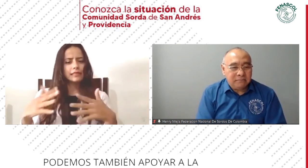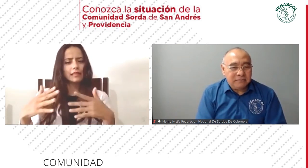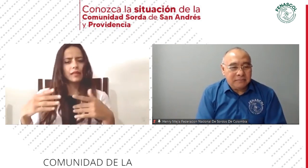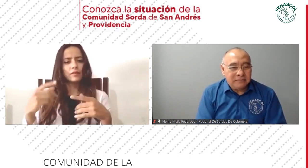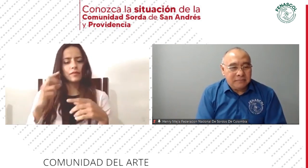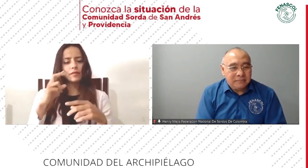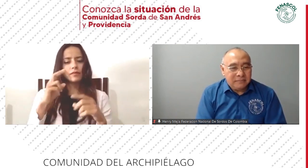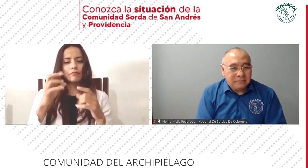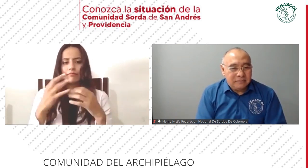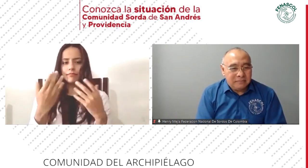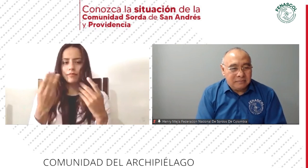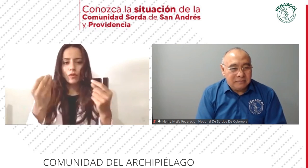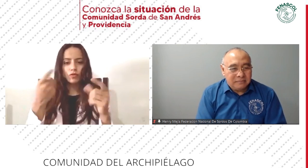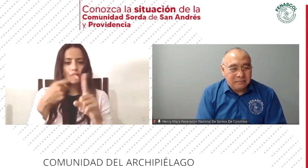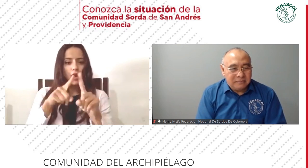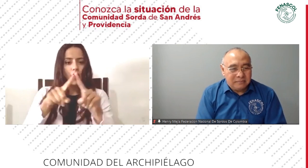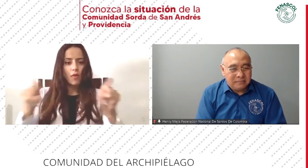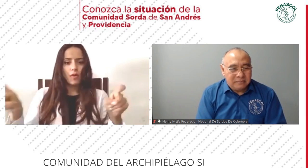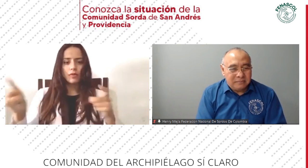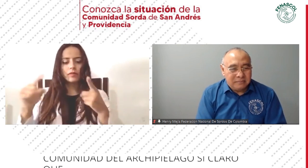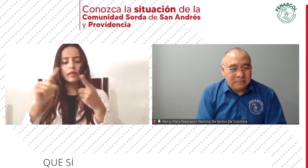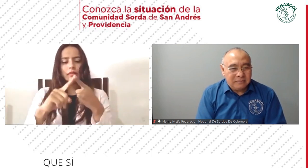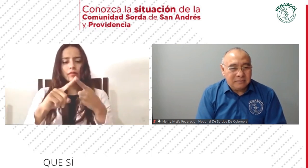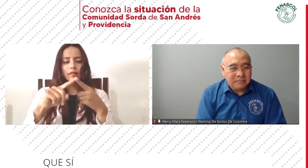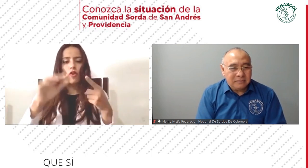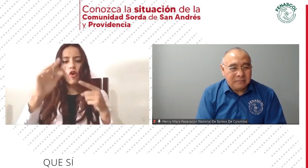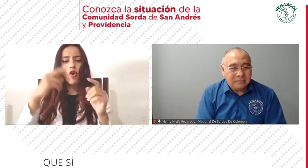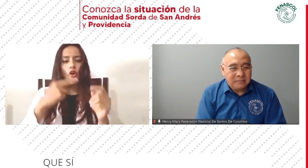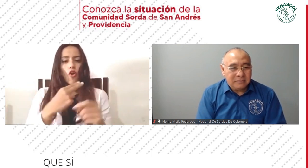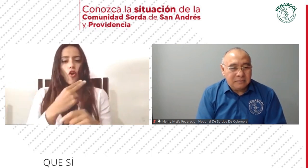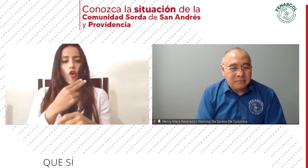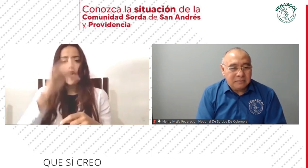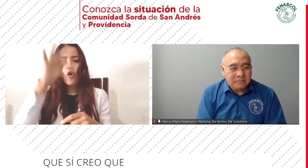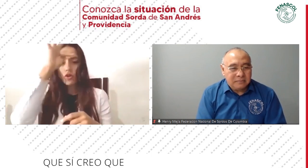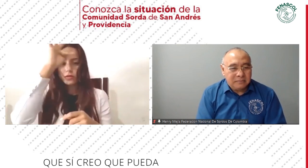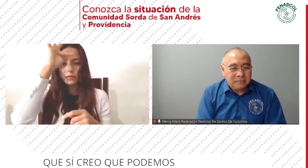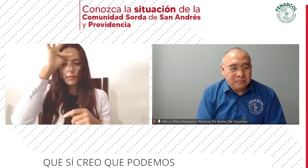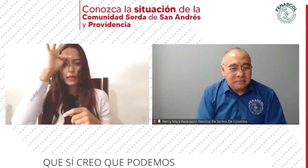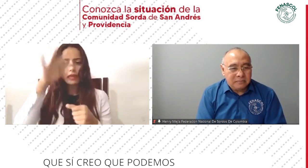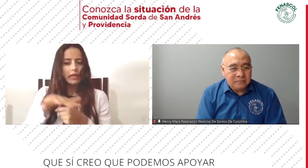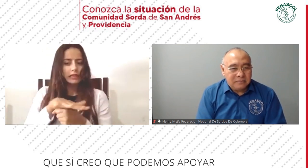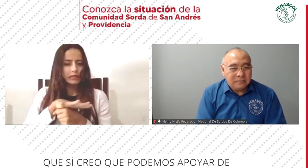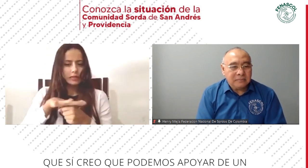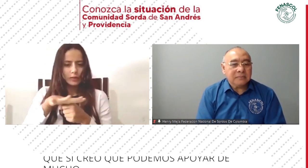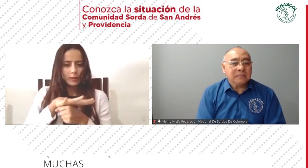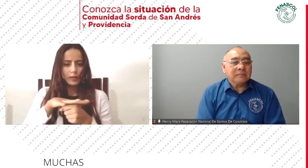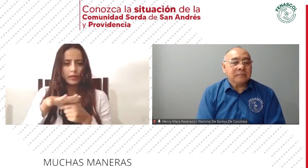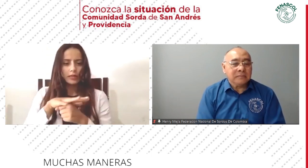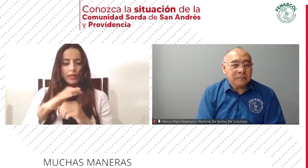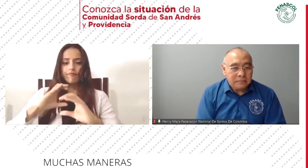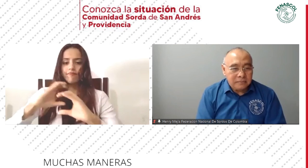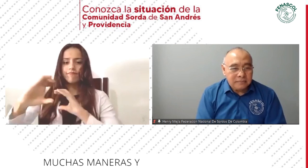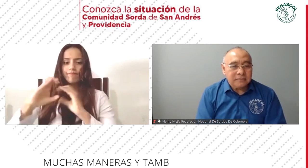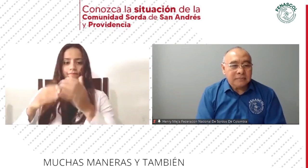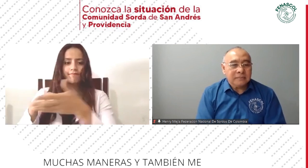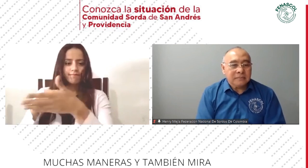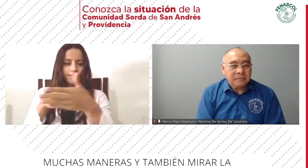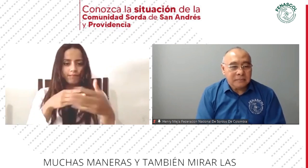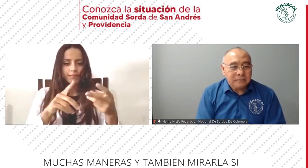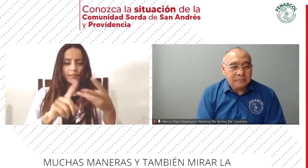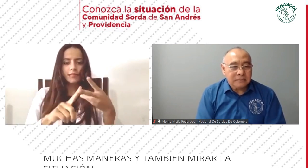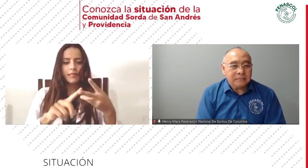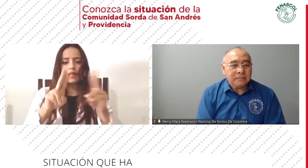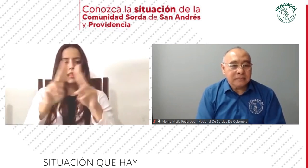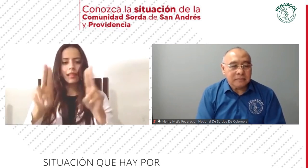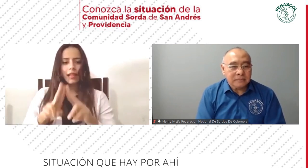comunidad del archipiélago sí claro que sí y creo que podemos apoyar de muchas maneras y también mirar la